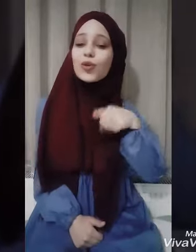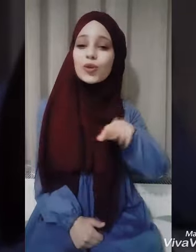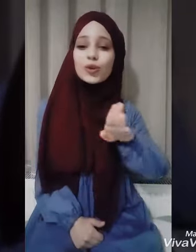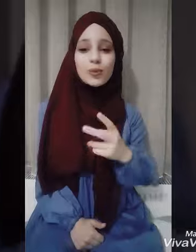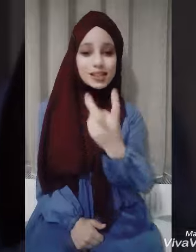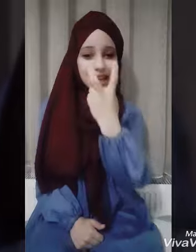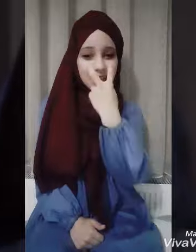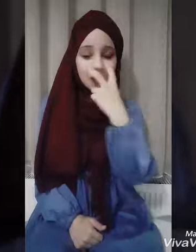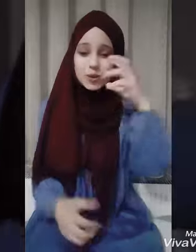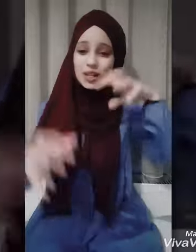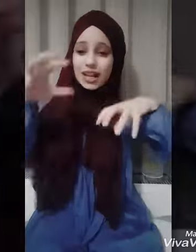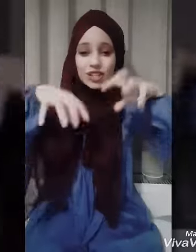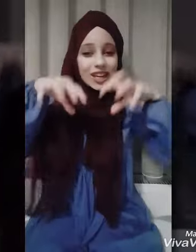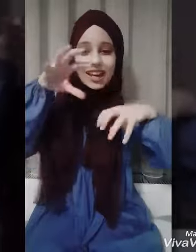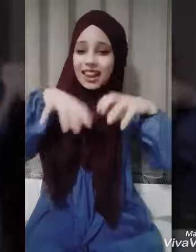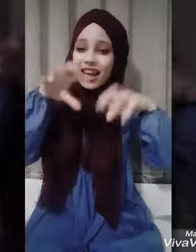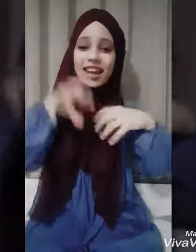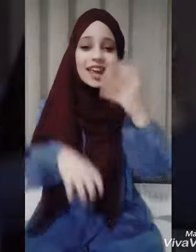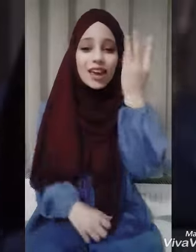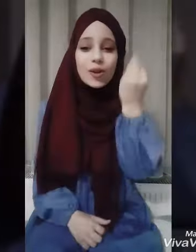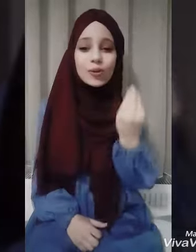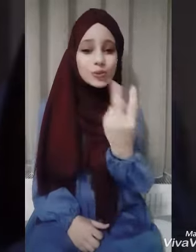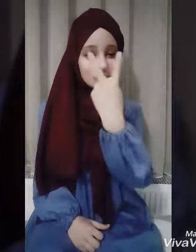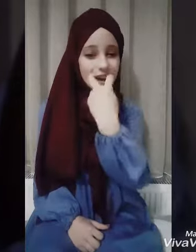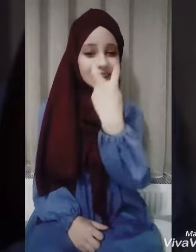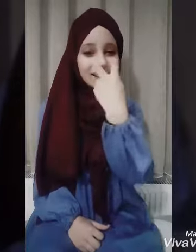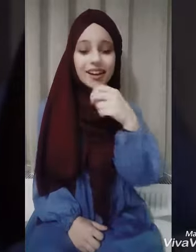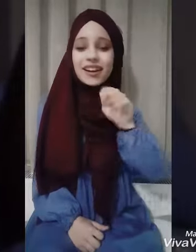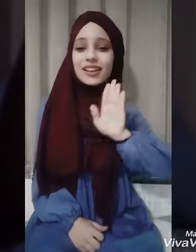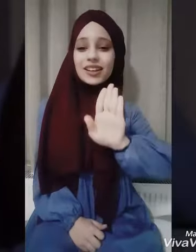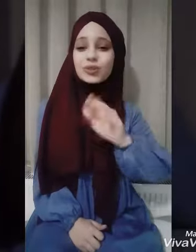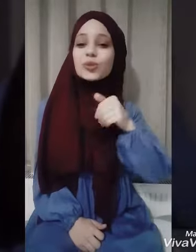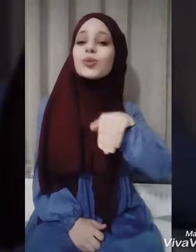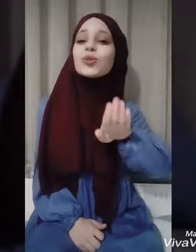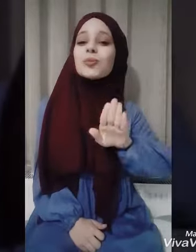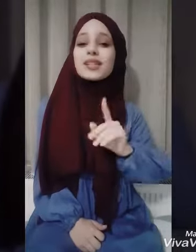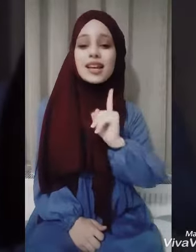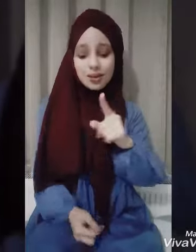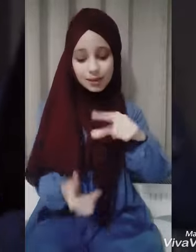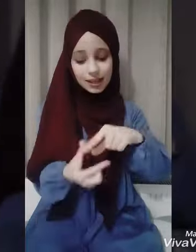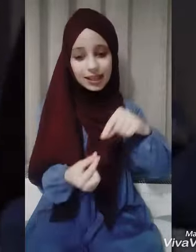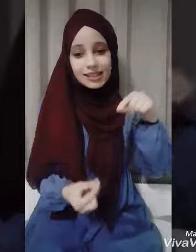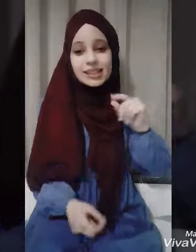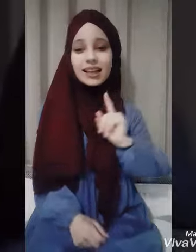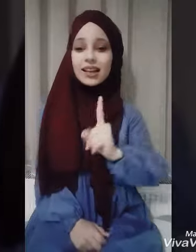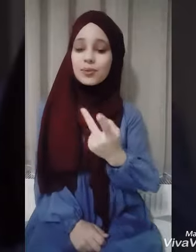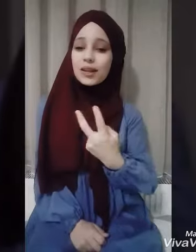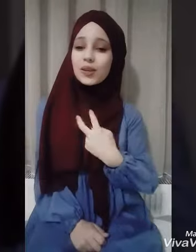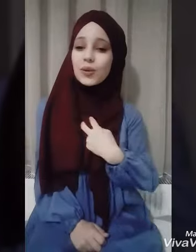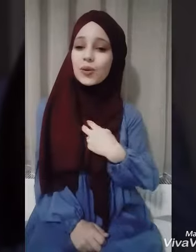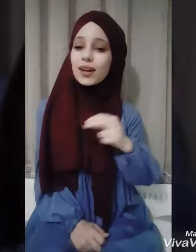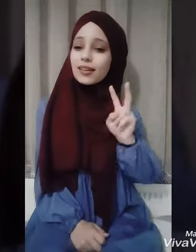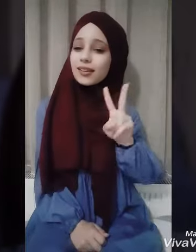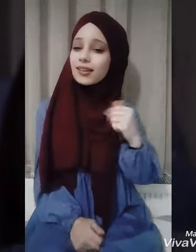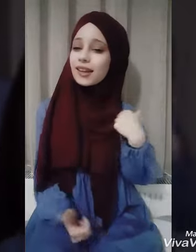vurulmaz. Gözleşe lale olmuş, akar akar durulmaz. Bir insan bir yürekten